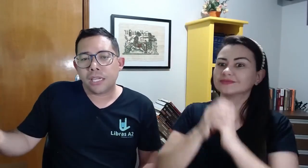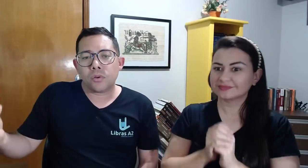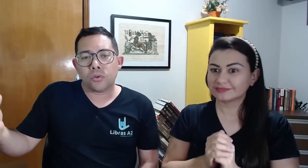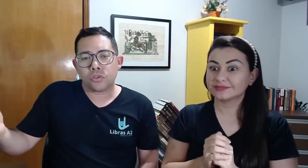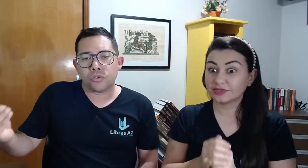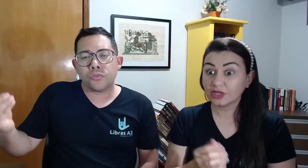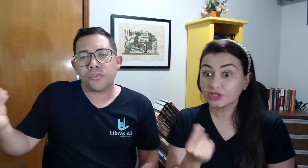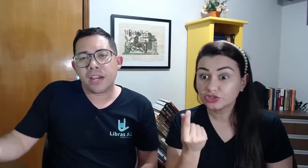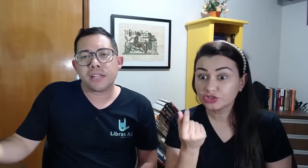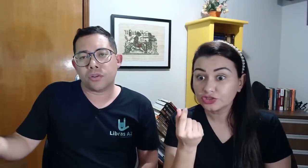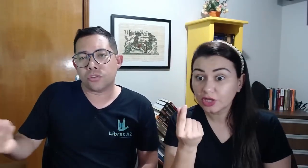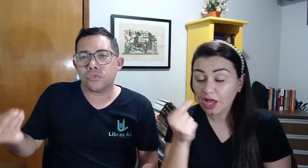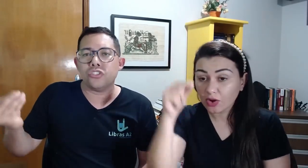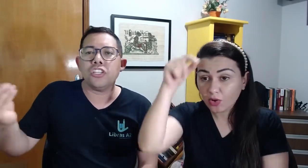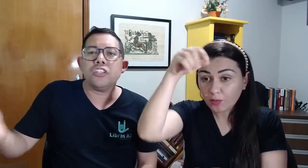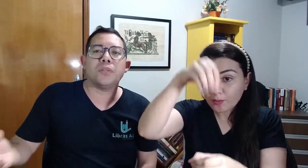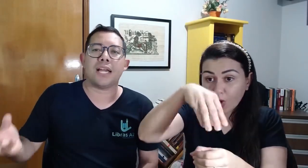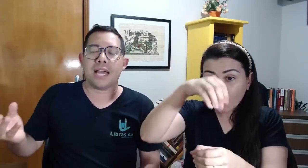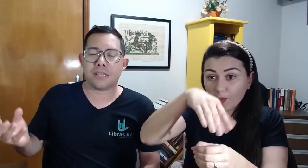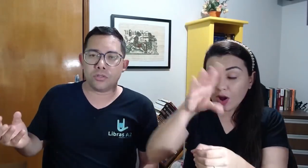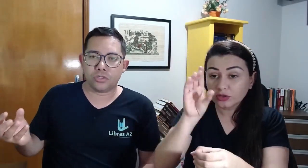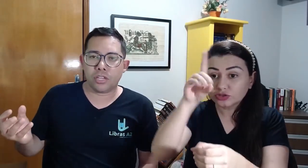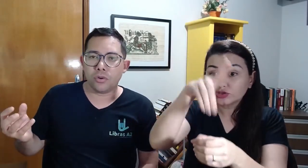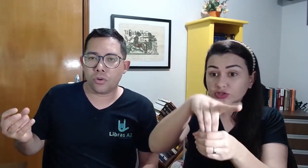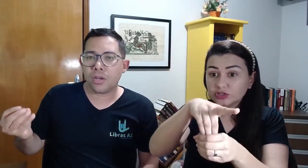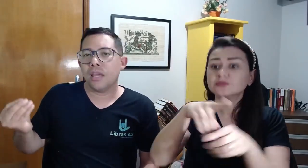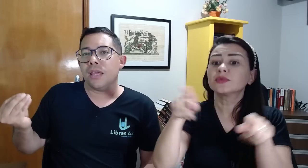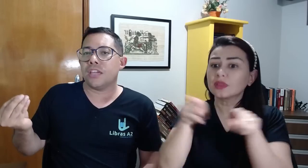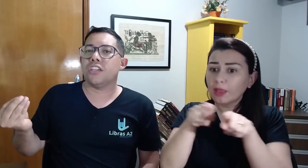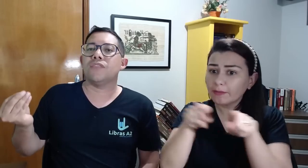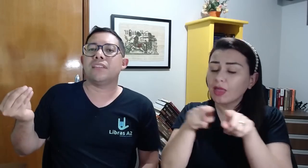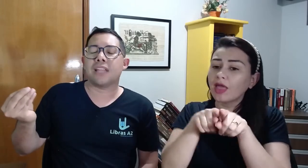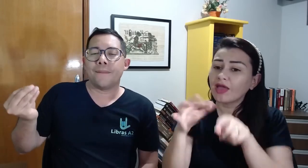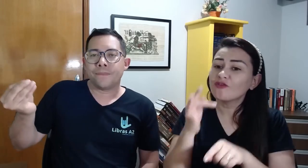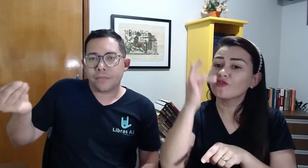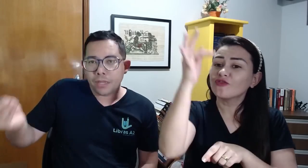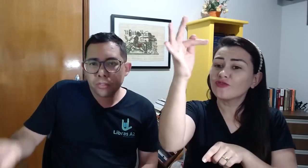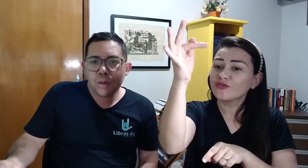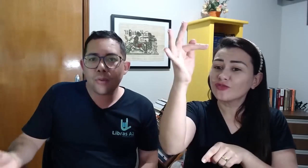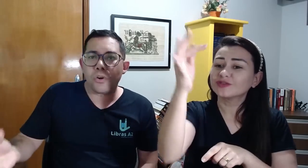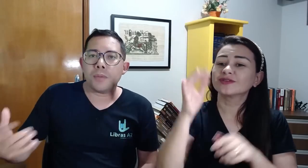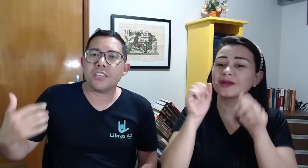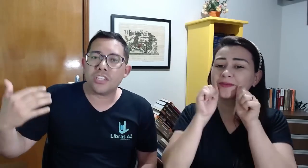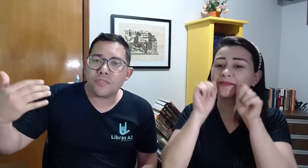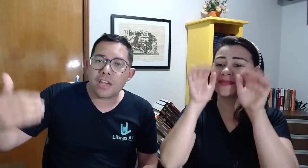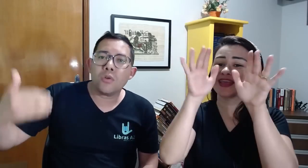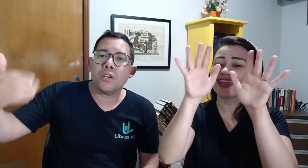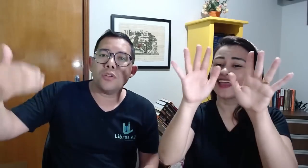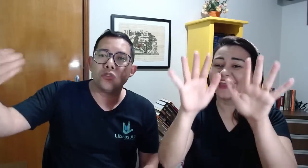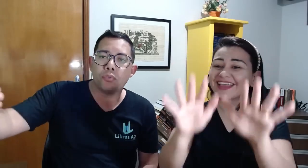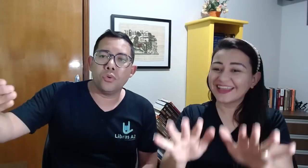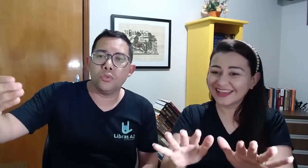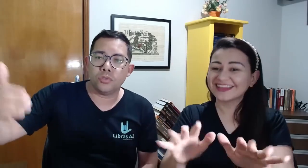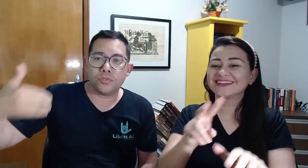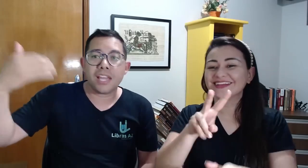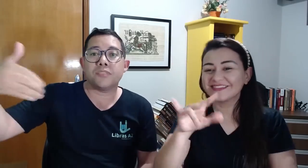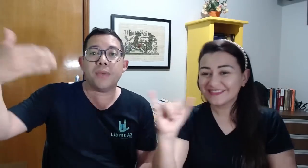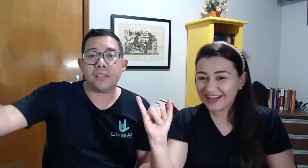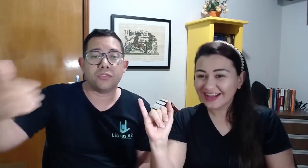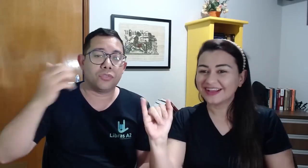dinheiro, a nossa oferta, é o nosso dízimo na casa do Senhor, que a gente vai estar dando agora, mas a gente vai colher os frutos, ver as bênçãos